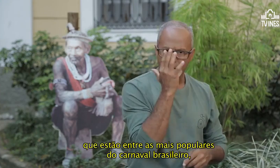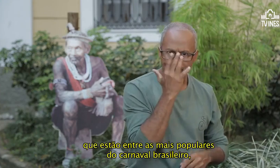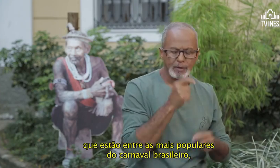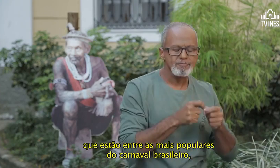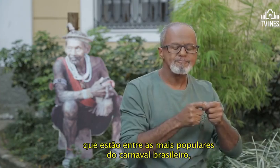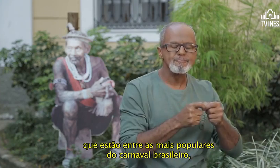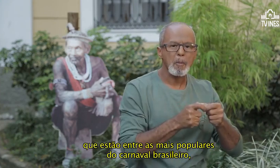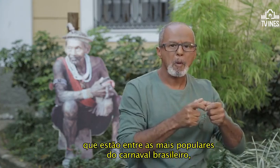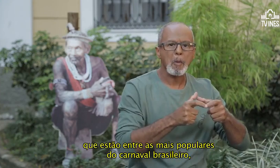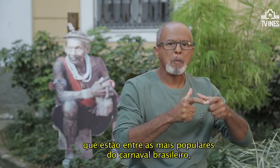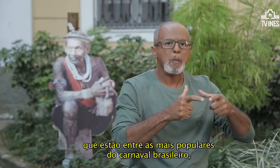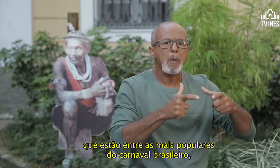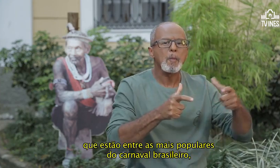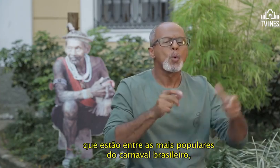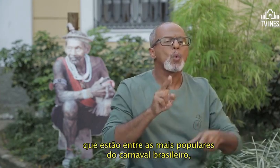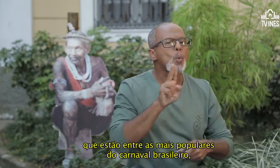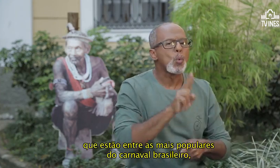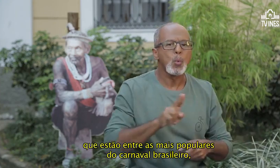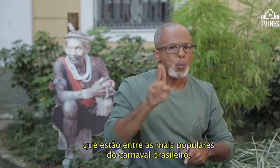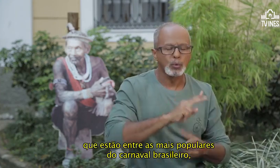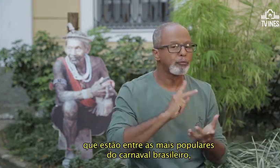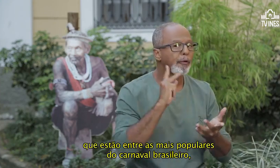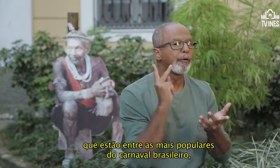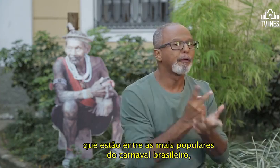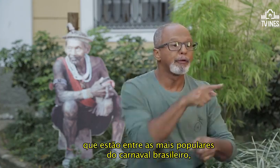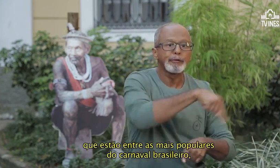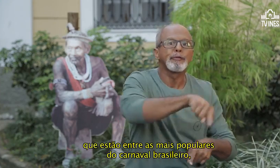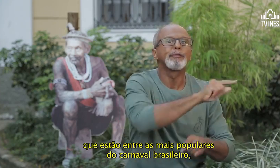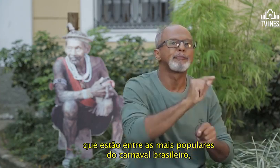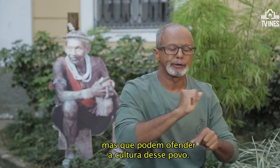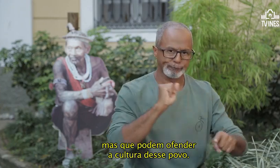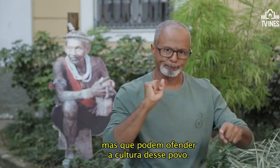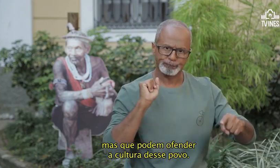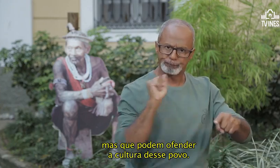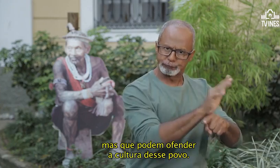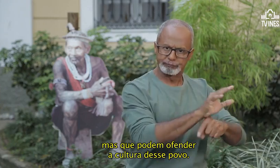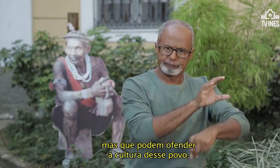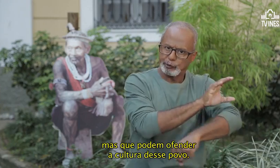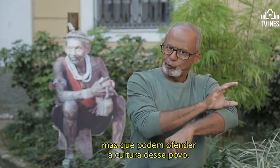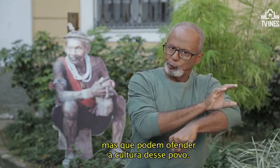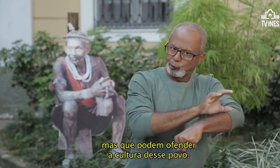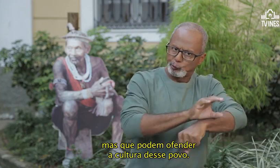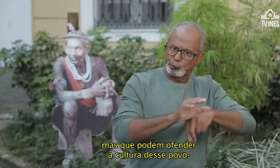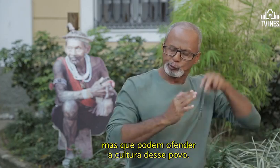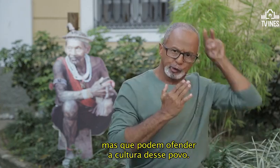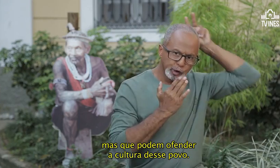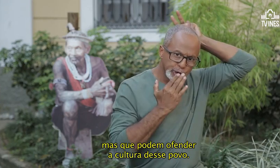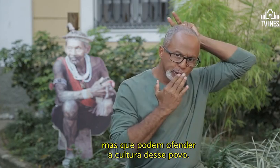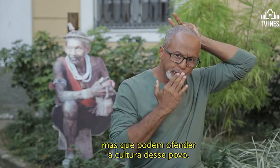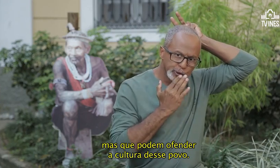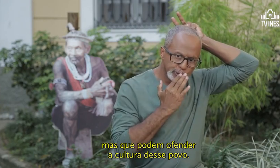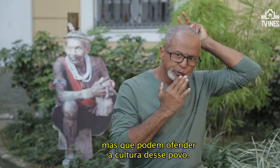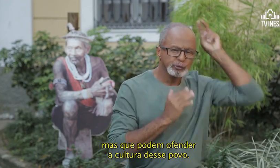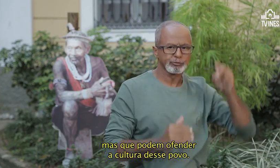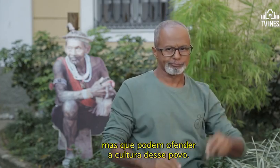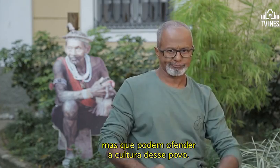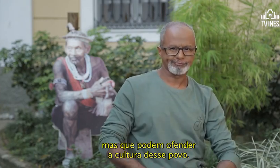as mais populares do carnaval brasileiro, mas que podem ofender a cultura desse